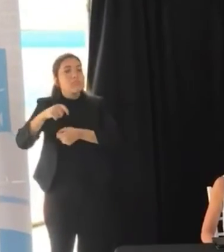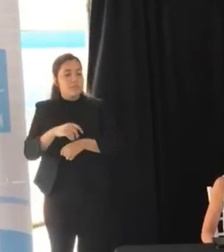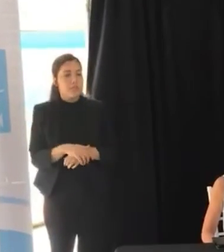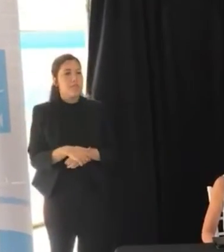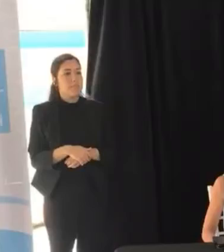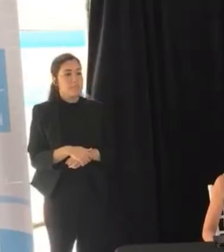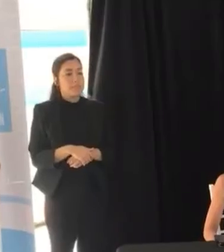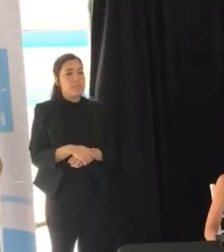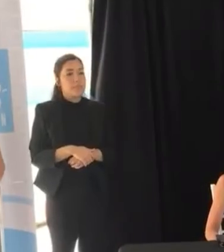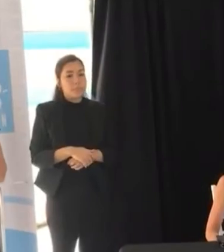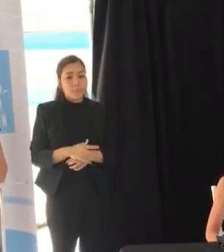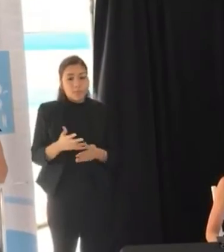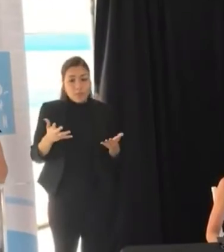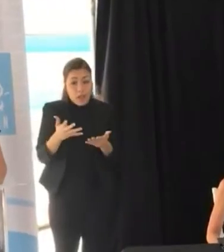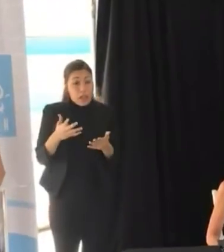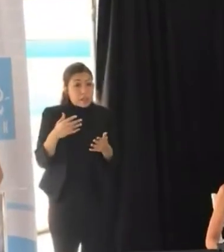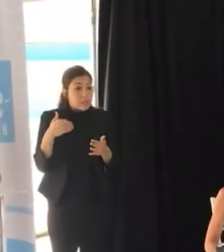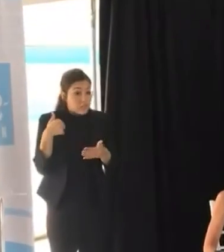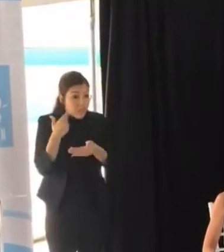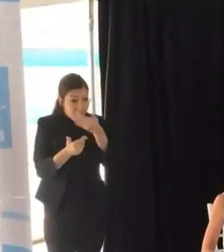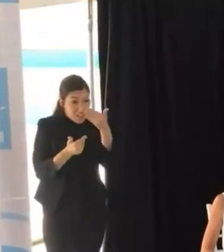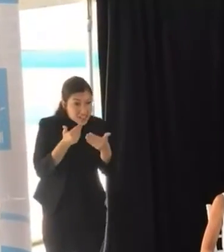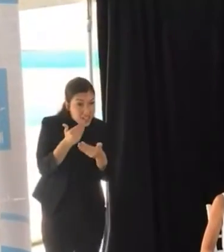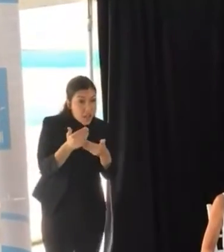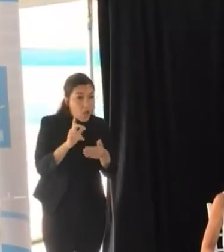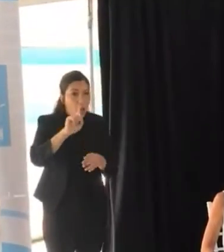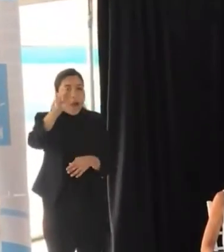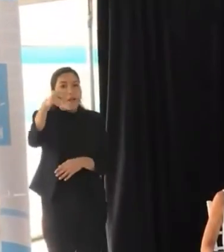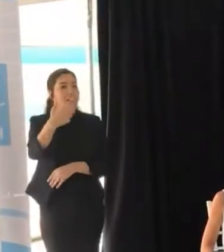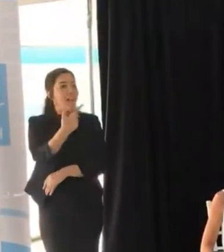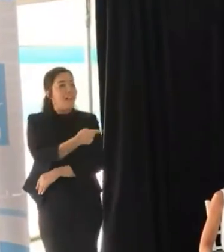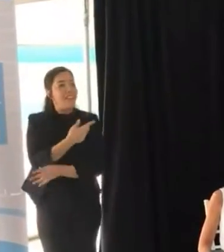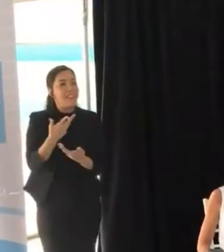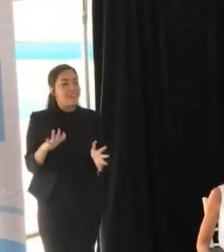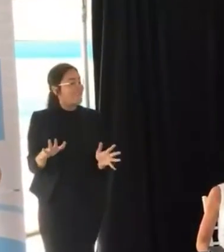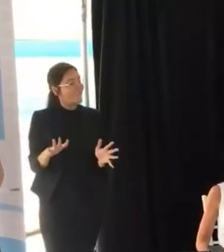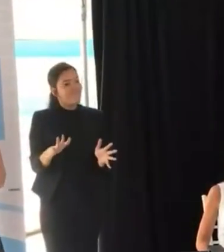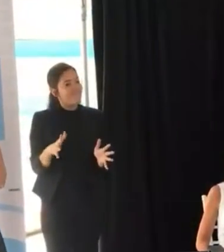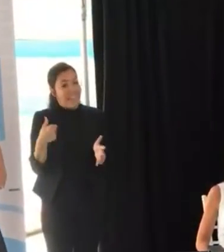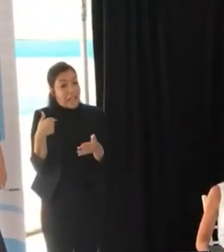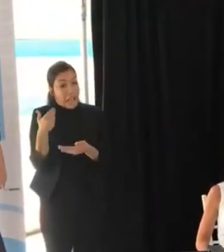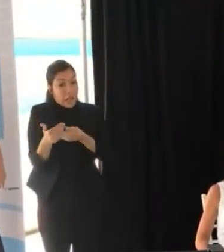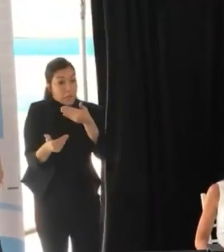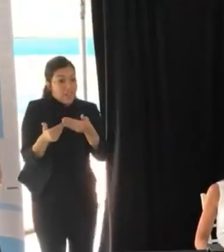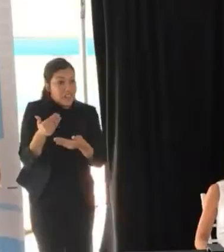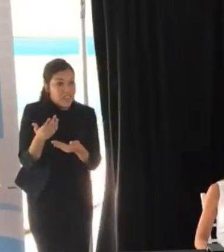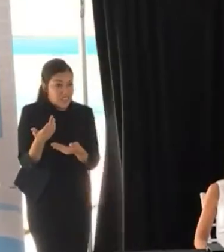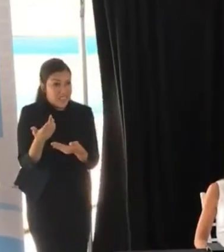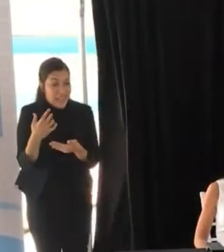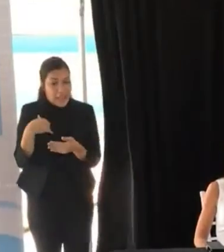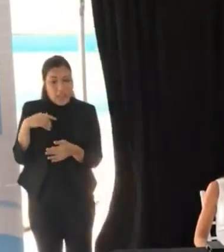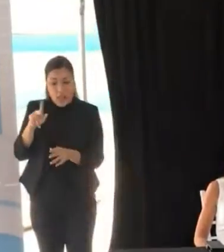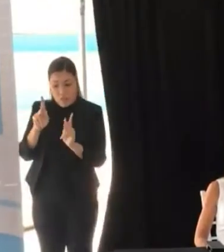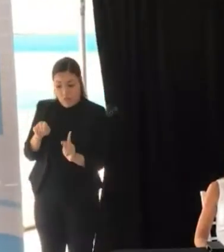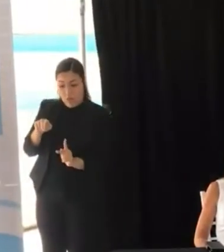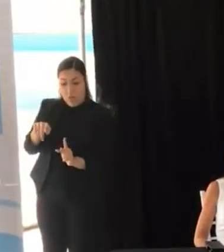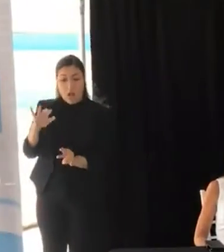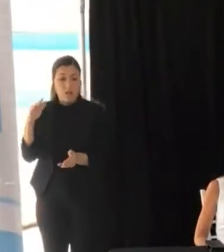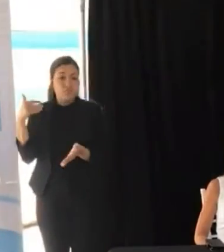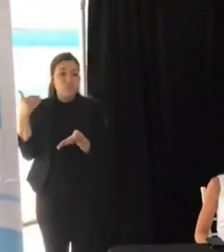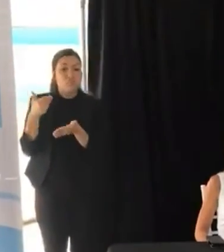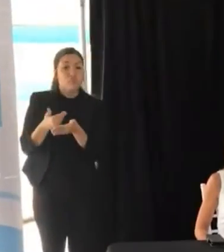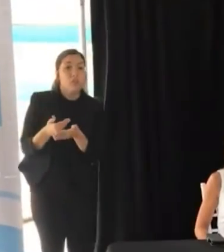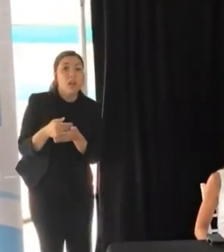administrar una vacuna. El proceso de vacunación comienza desde que esa persona llega y se recibe en la puerta y esa persona